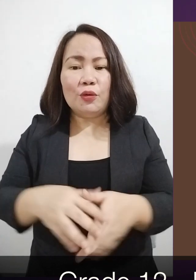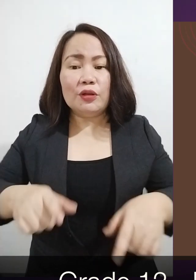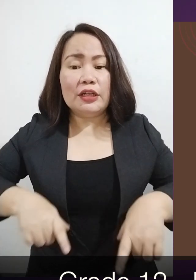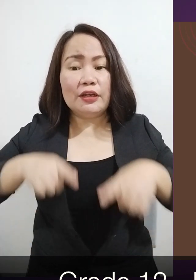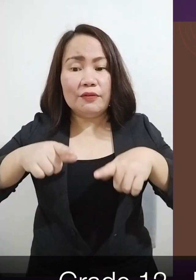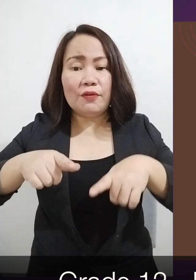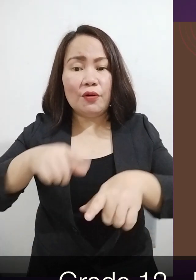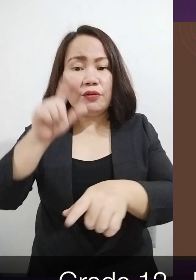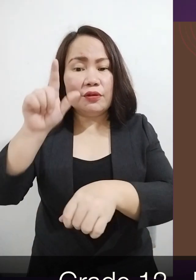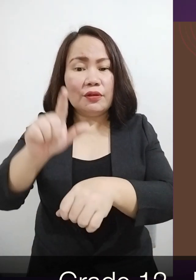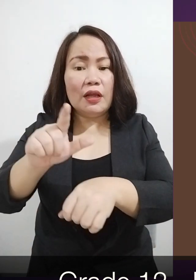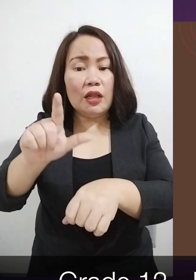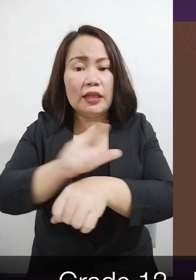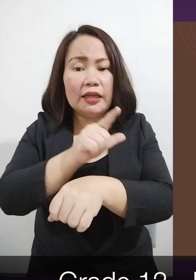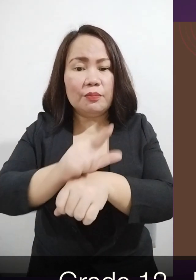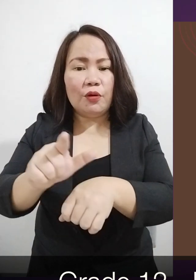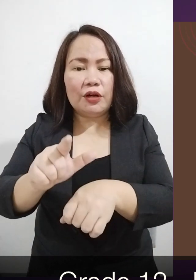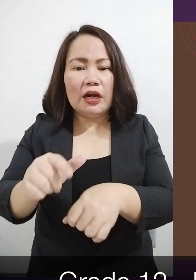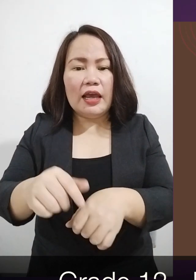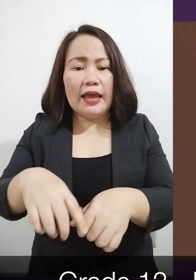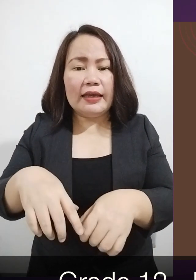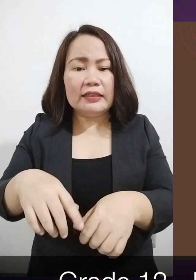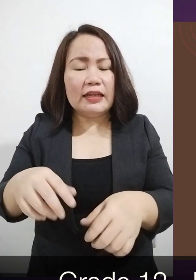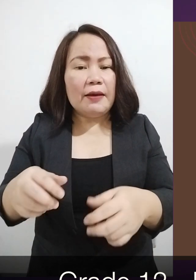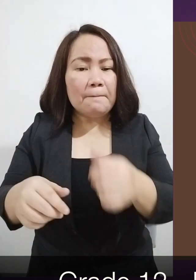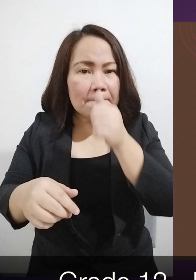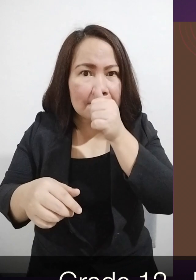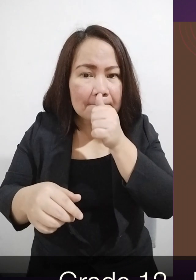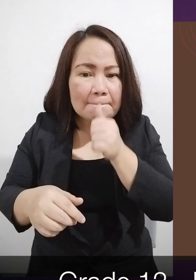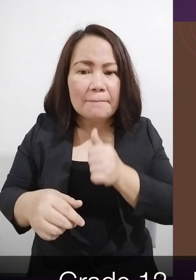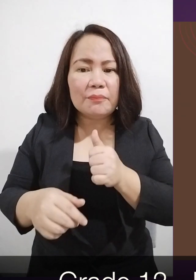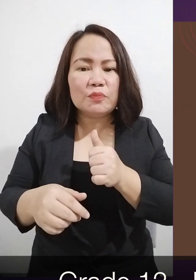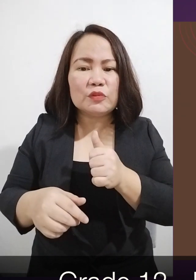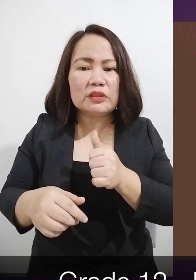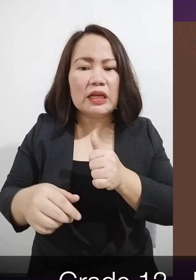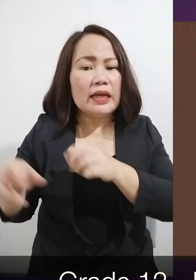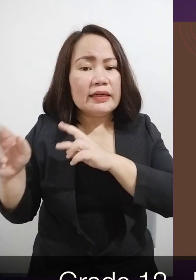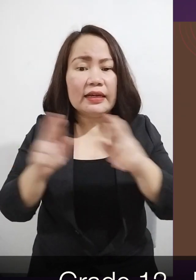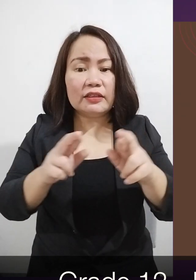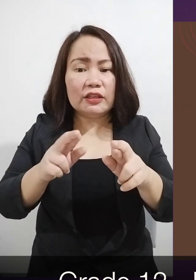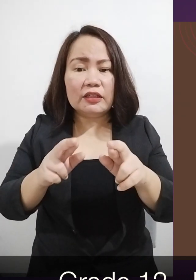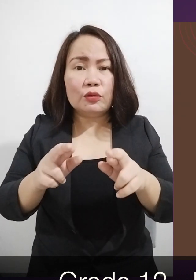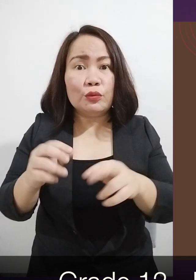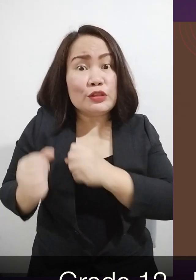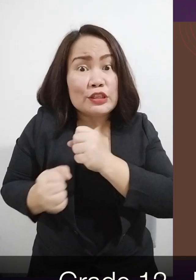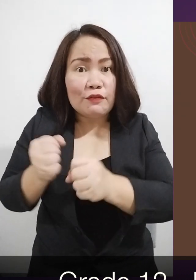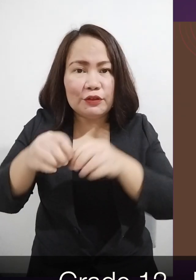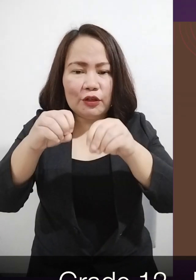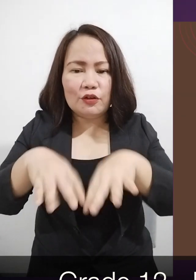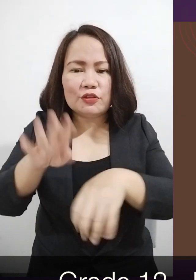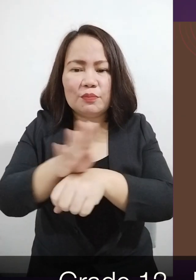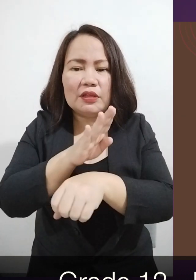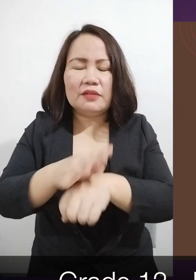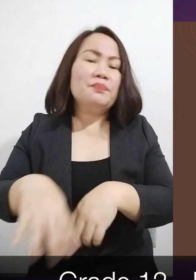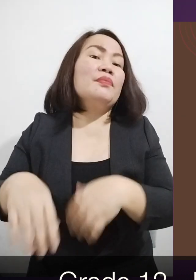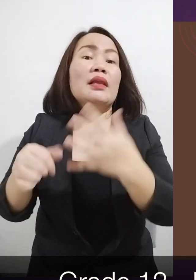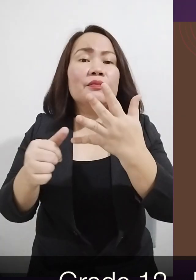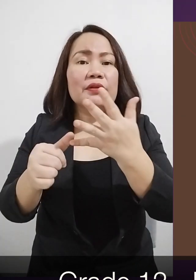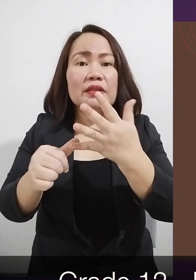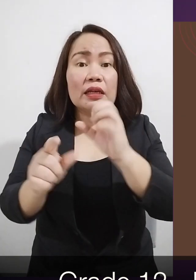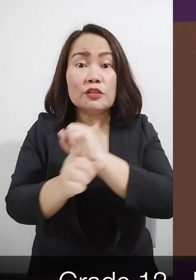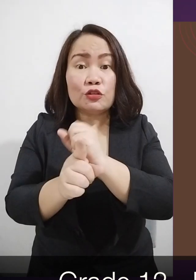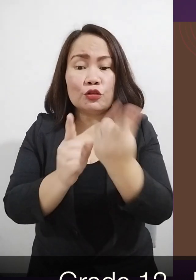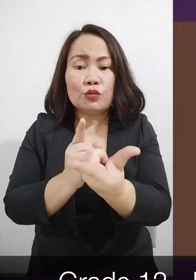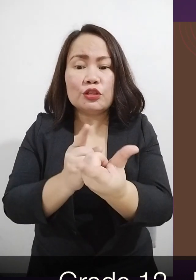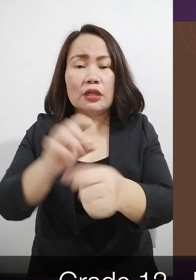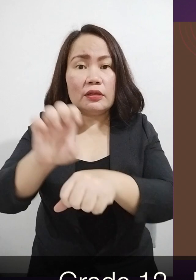iba. Sila ay mga die-hard na konserbatibo at handa na magtiis sa pagkawala ng negosyo. 5. Social entrepreneur.